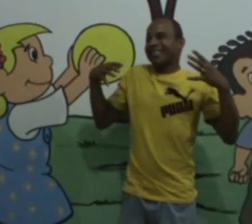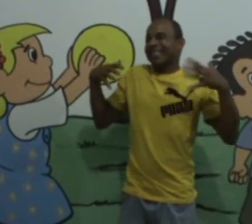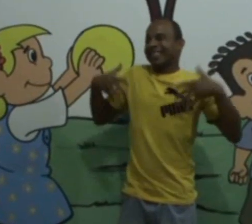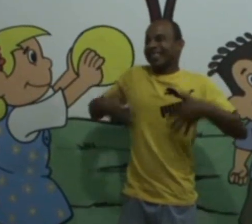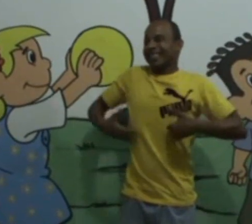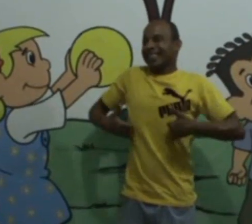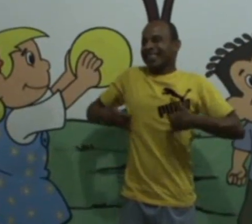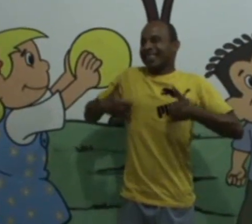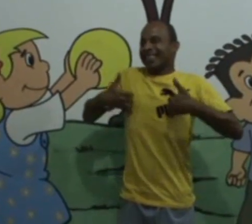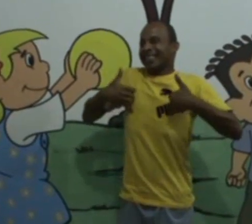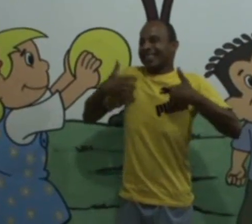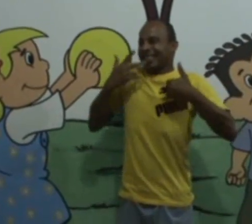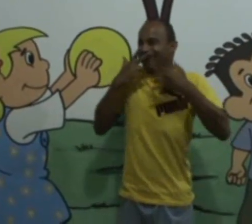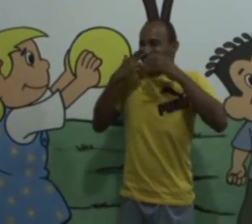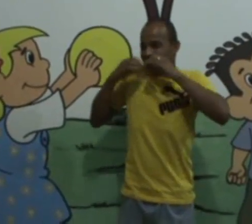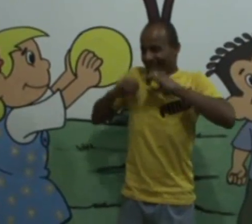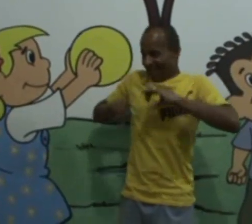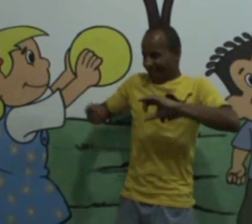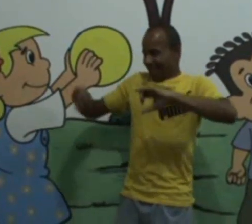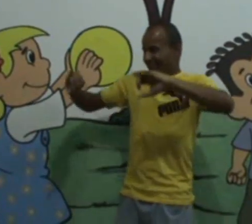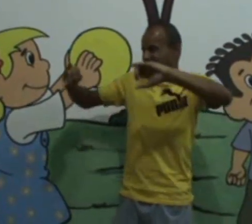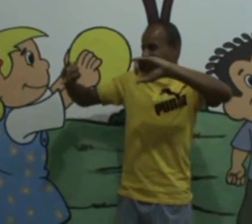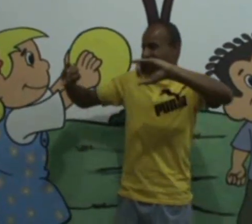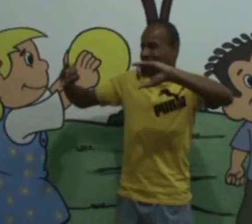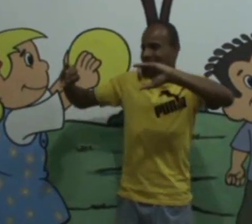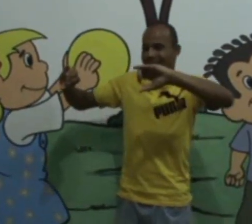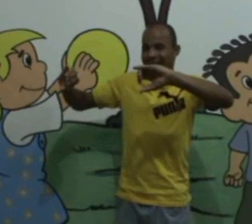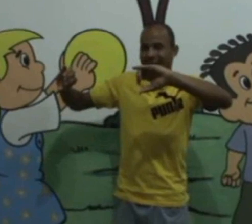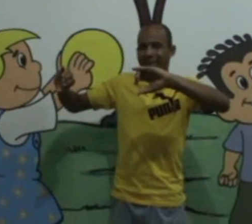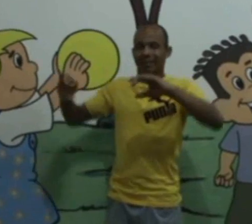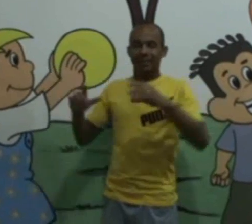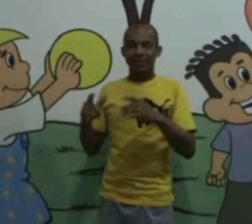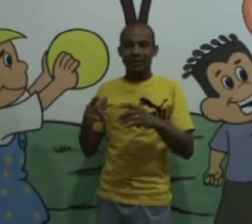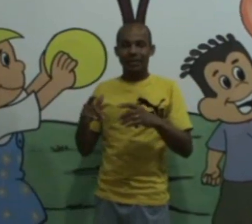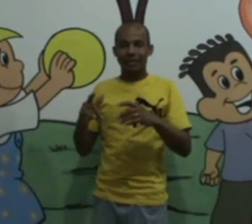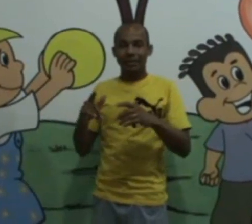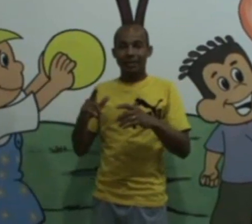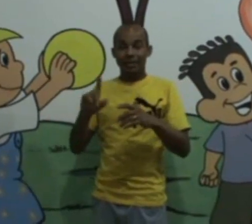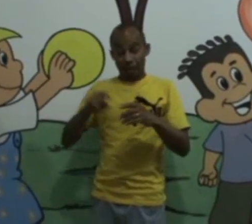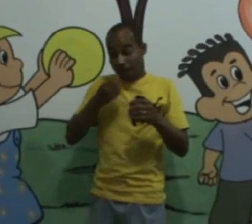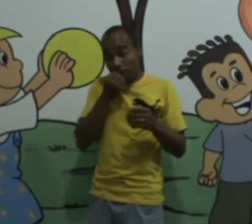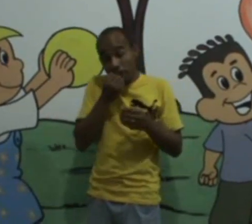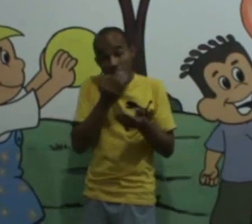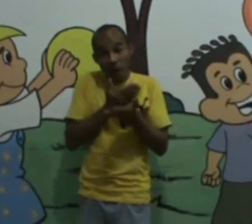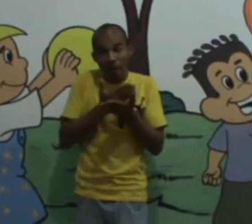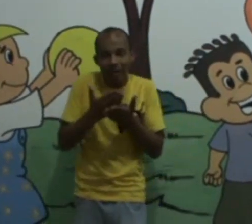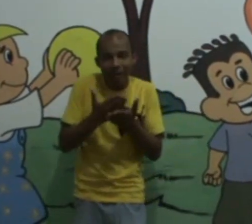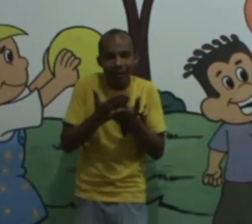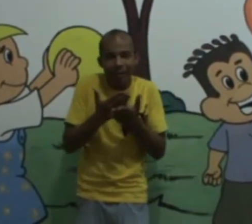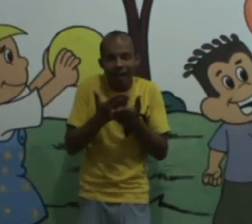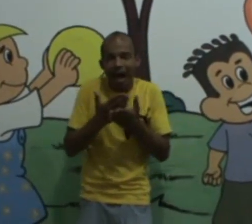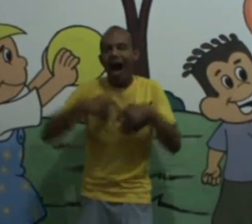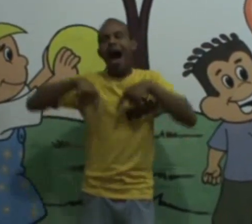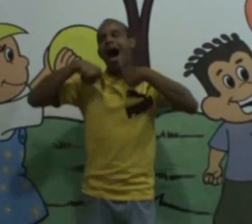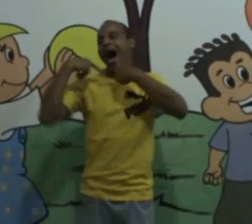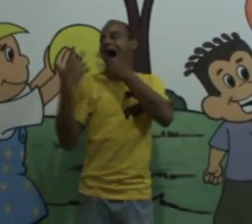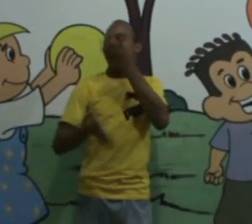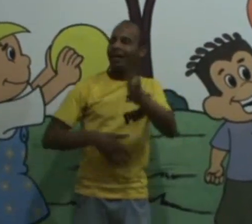como se fosse um elefantezinho, dentes afiados. Tinha sido um bom começo. Mas